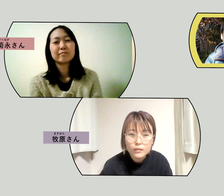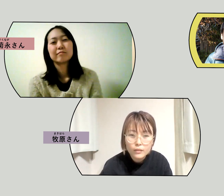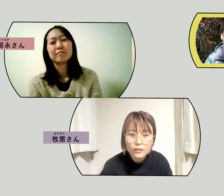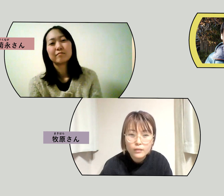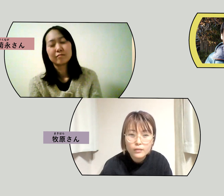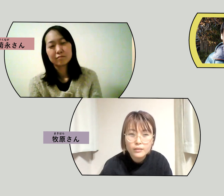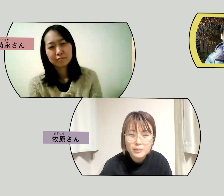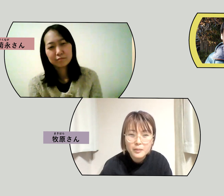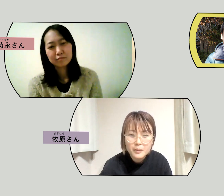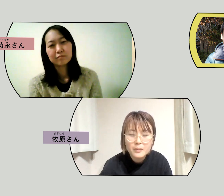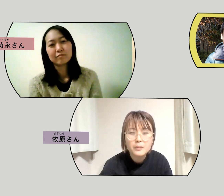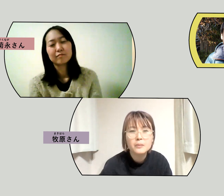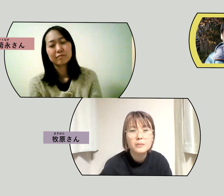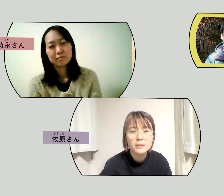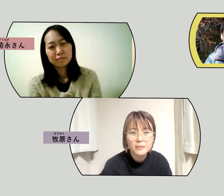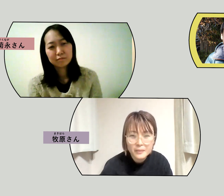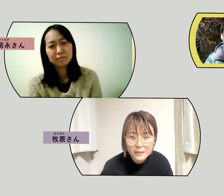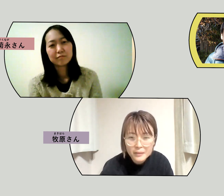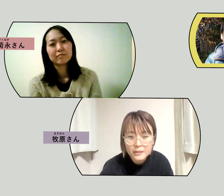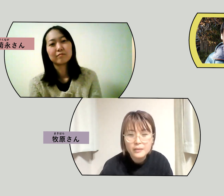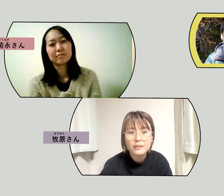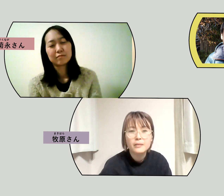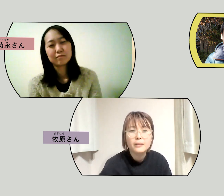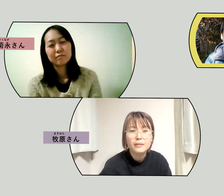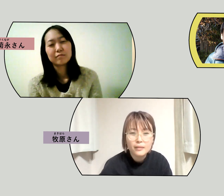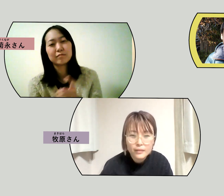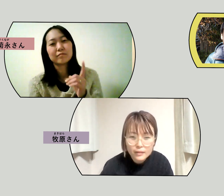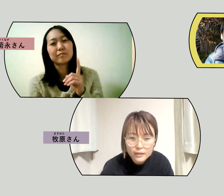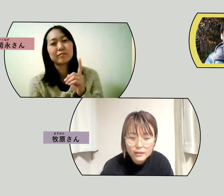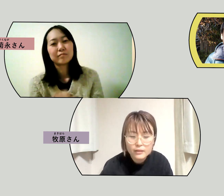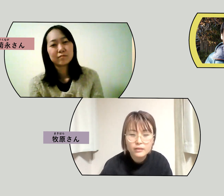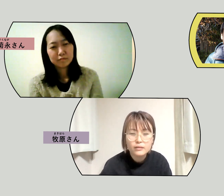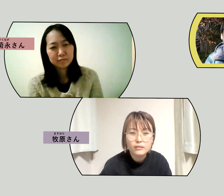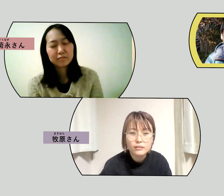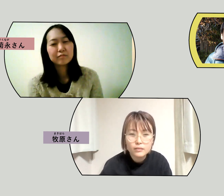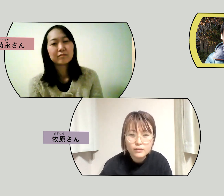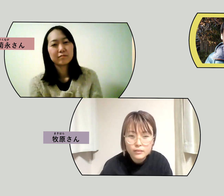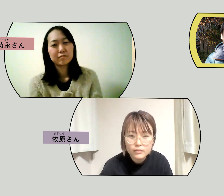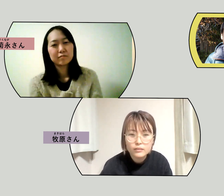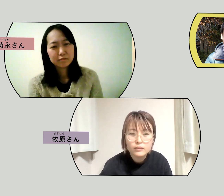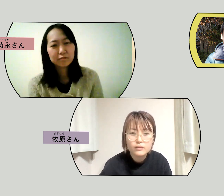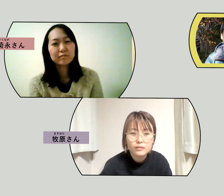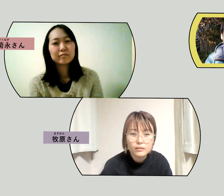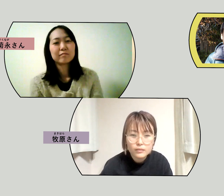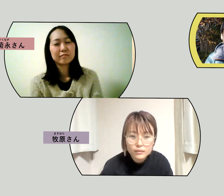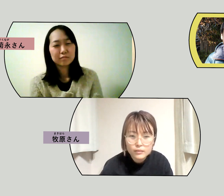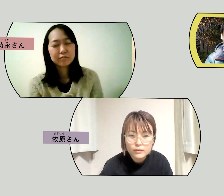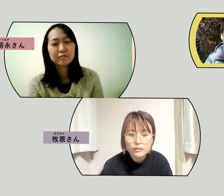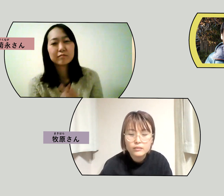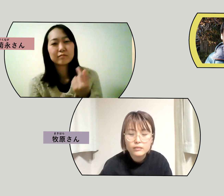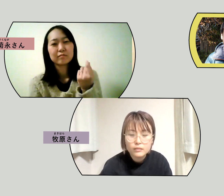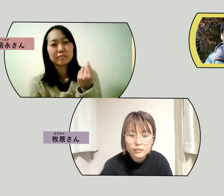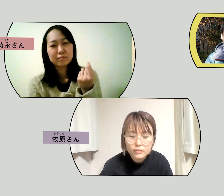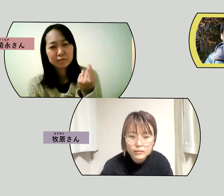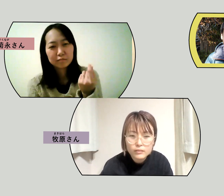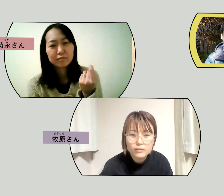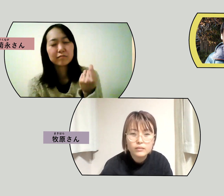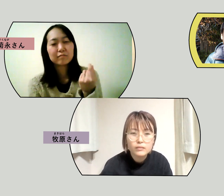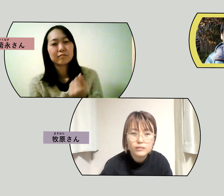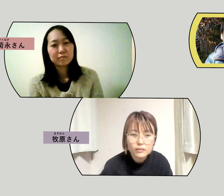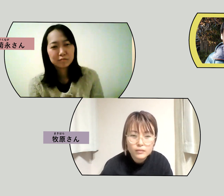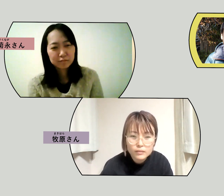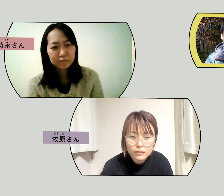てそれがなんかでそのシワの言語政策というかそれがすごく